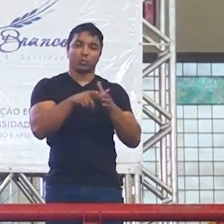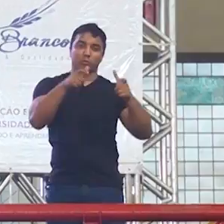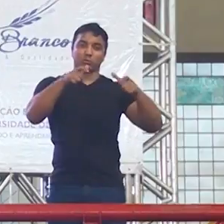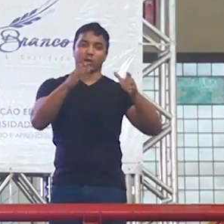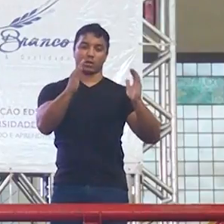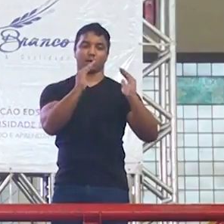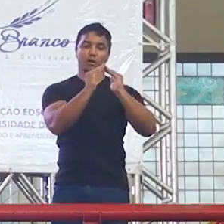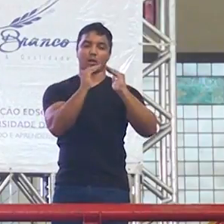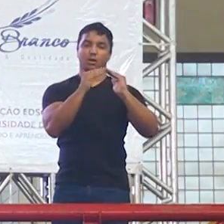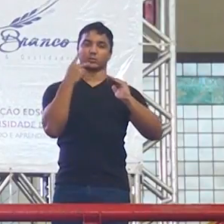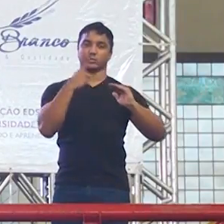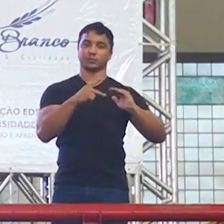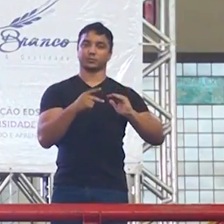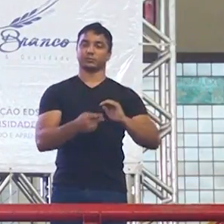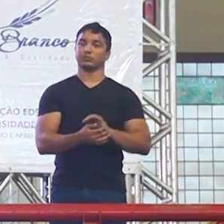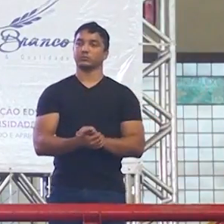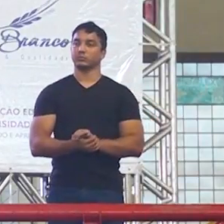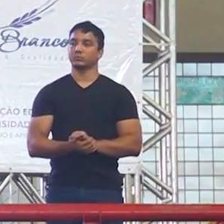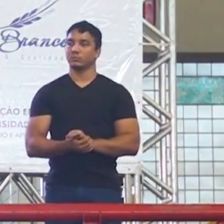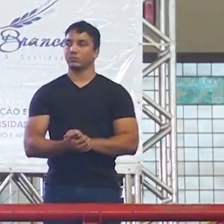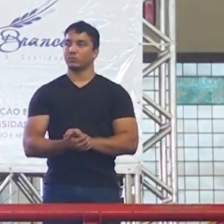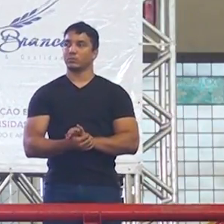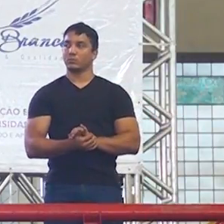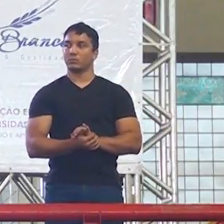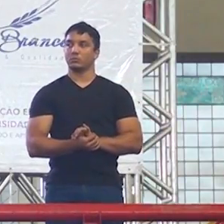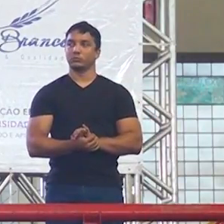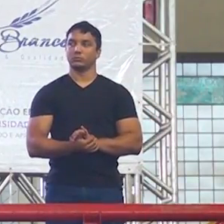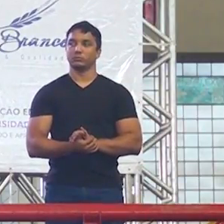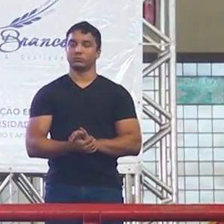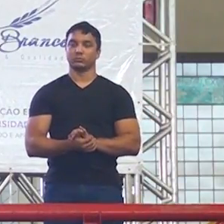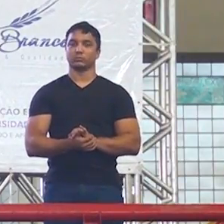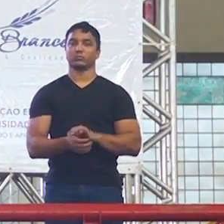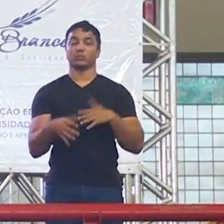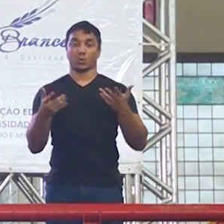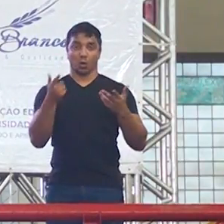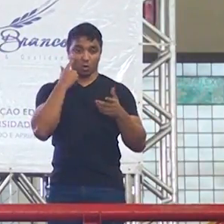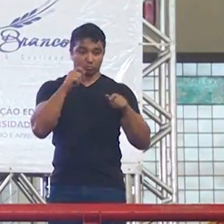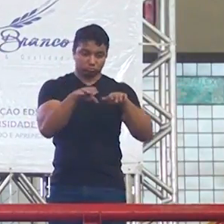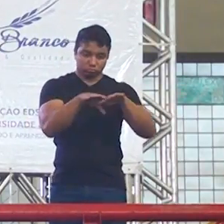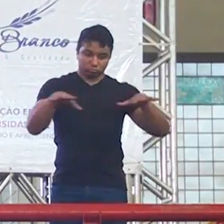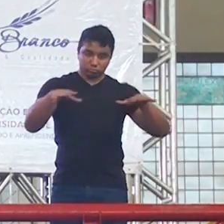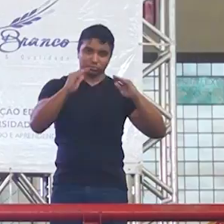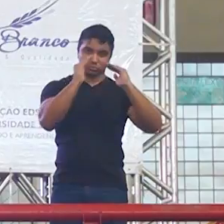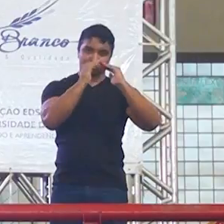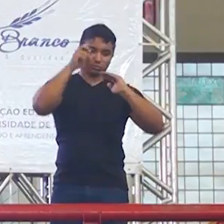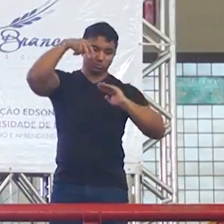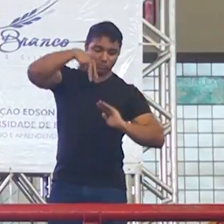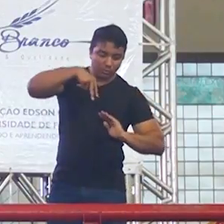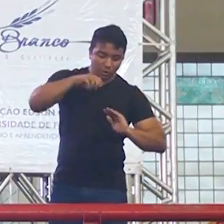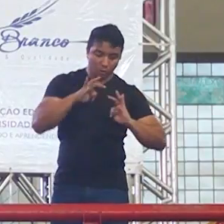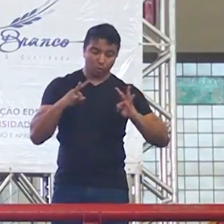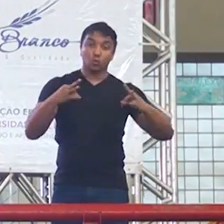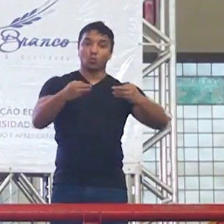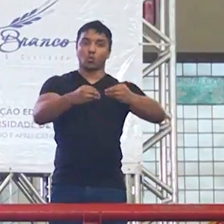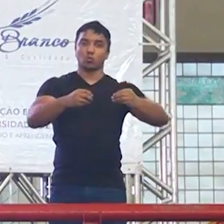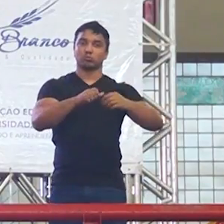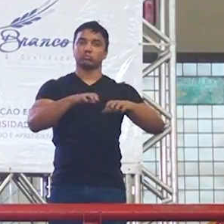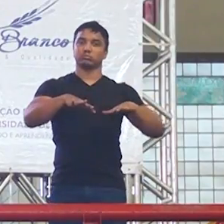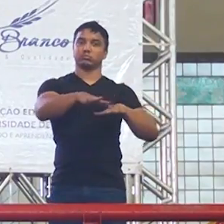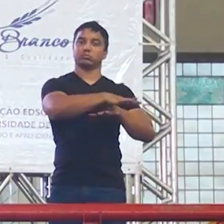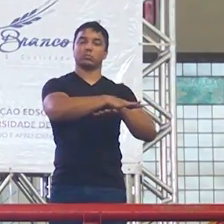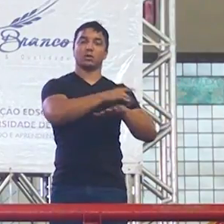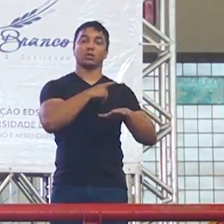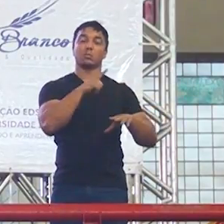uma residência. Ok, perfeito. Considerando a planta baixa fornecida com todos os aparelhos e